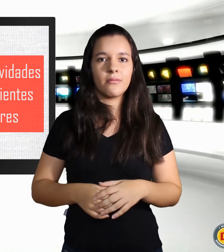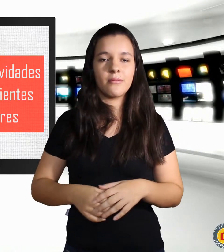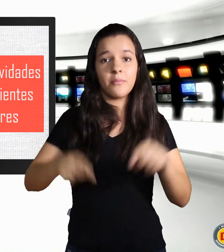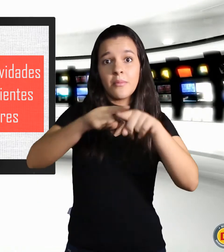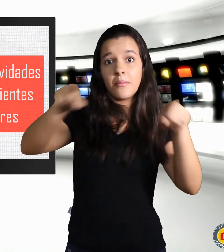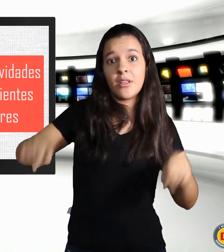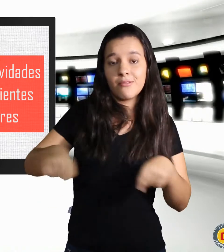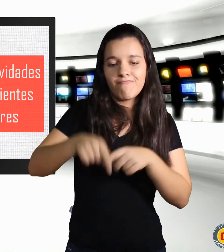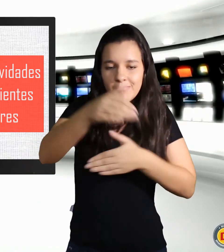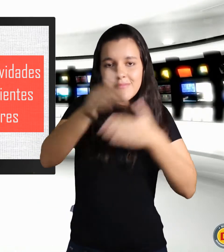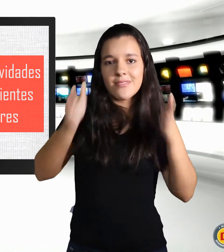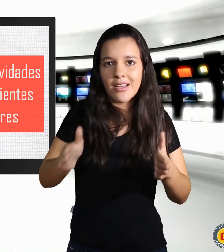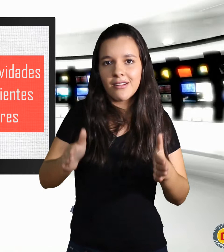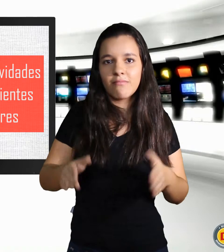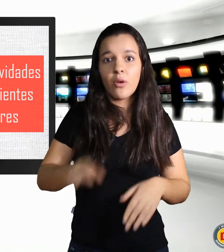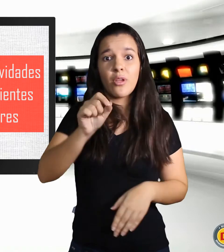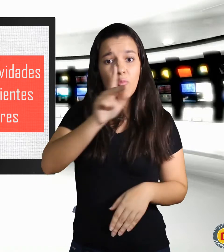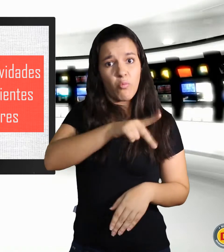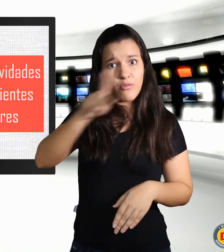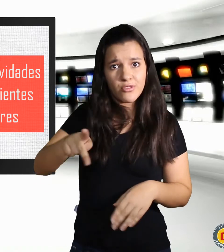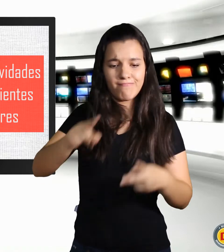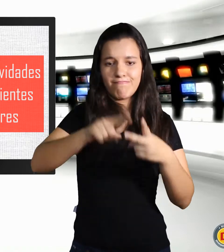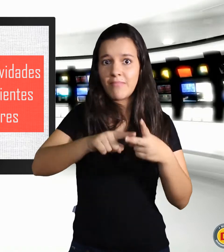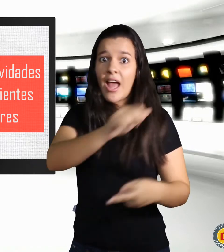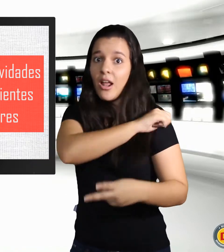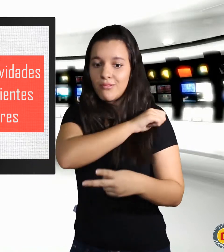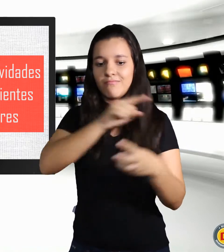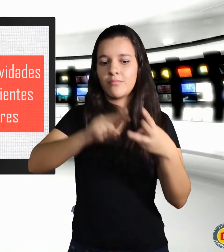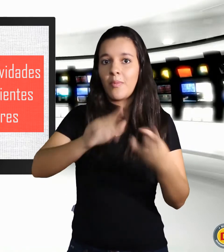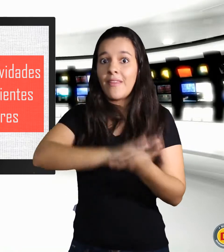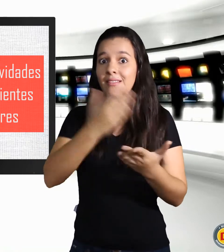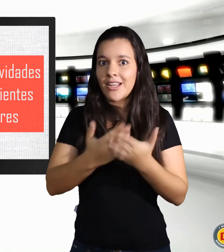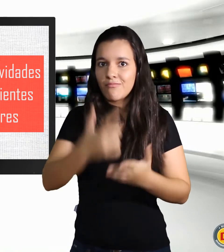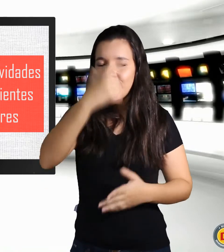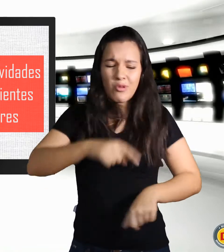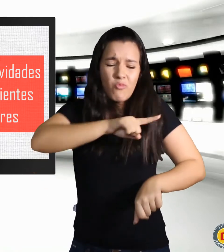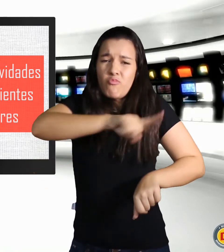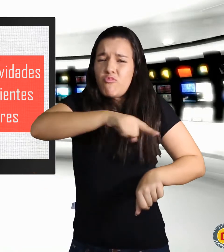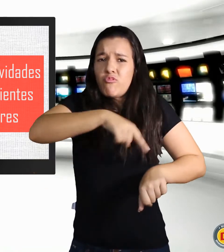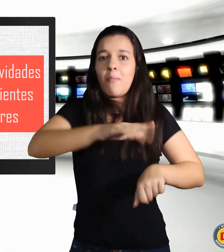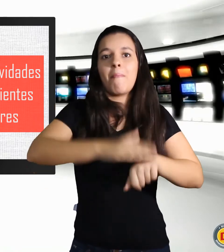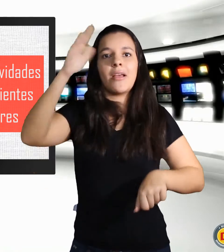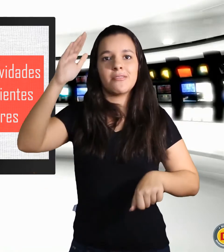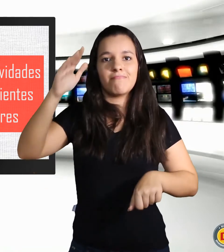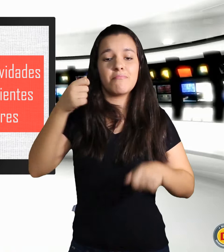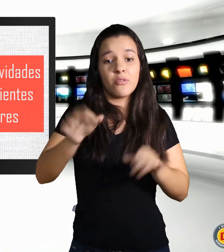O espaço da sala de aula é o lugar onde o professor, o TIOS e os alunos passarão grande parte de seu tempo. Portanto, deve ser